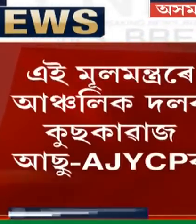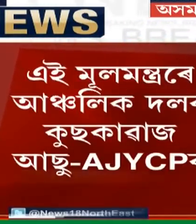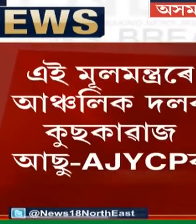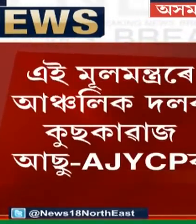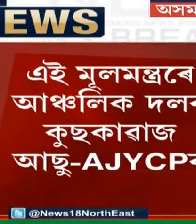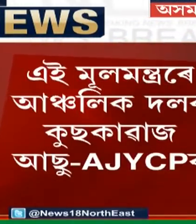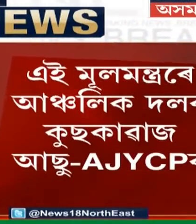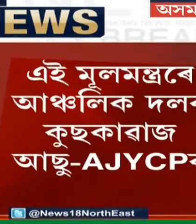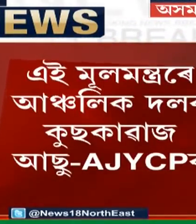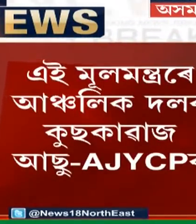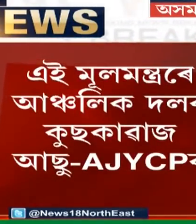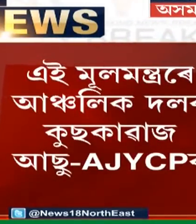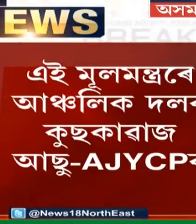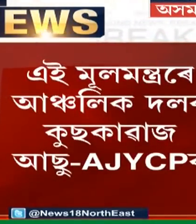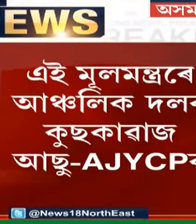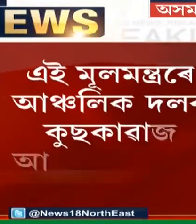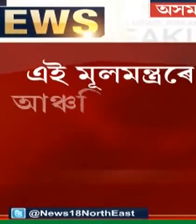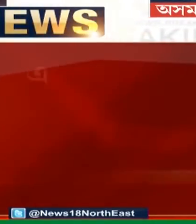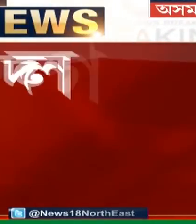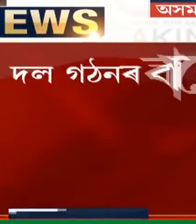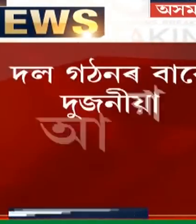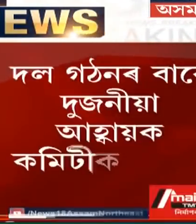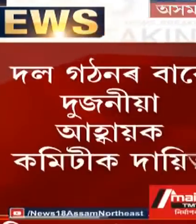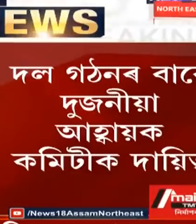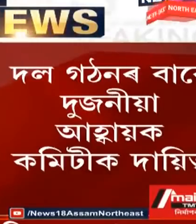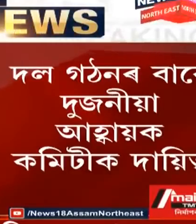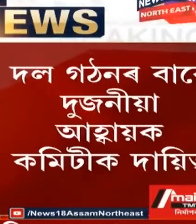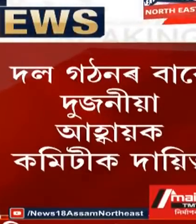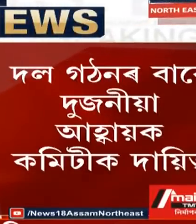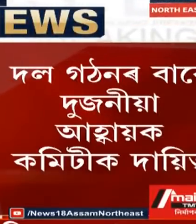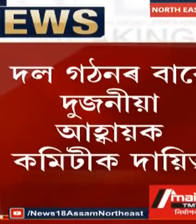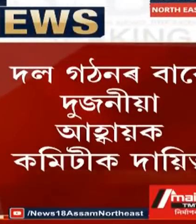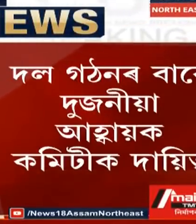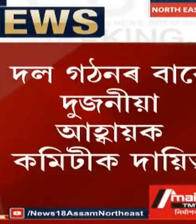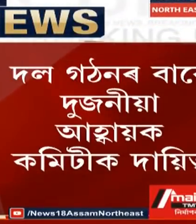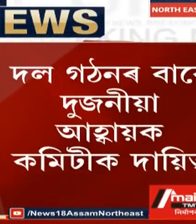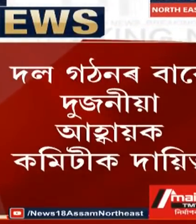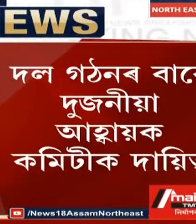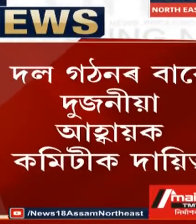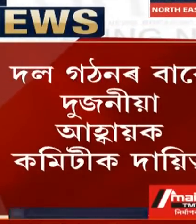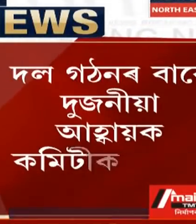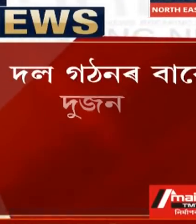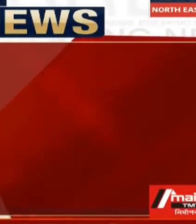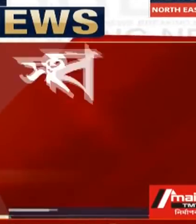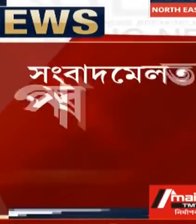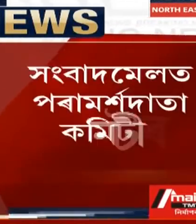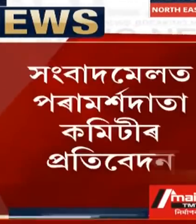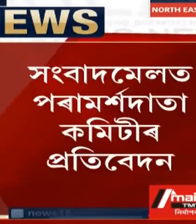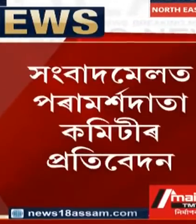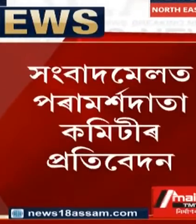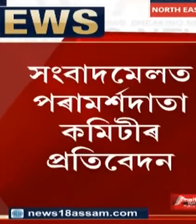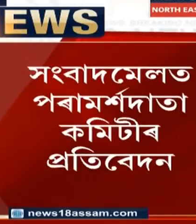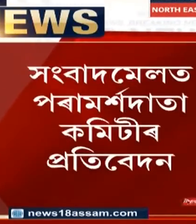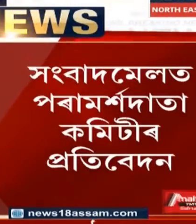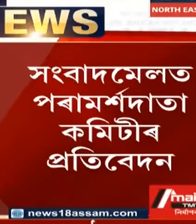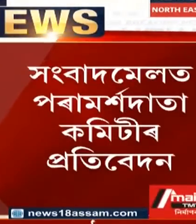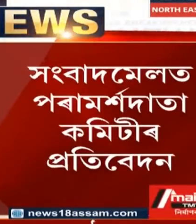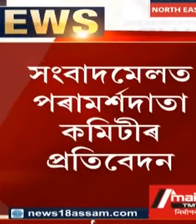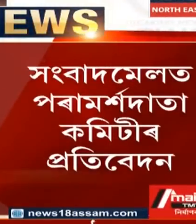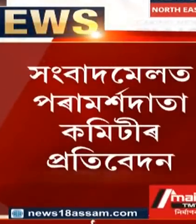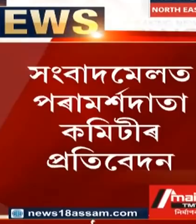करलो भविष्य जैसे दल गठन कर दल गठन कर पीछे दलियों इश्तेहार प्रकाश कर